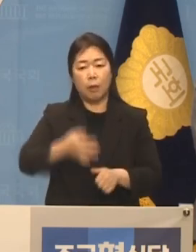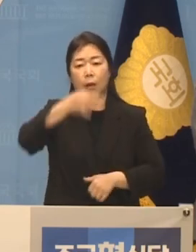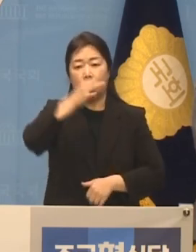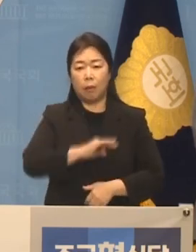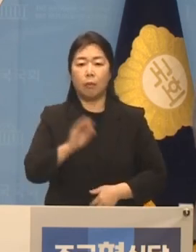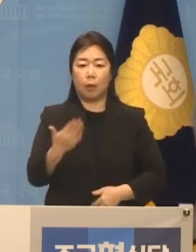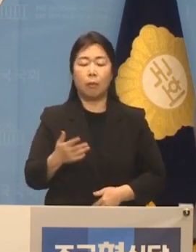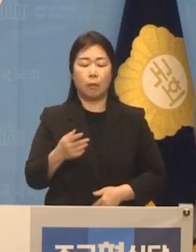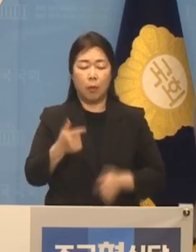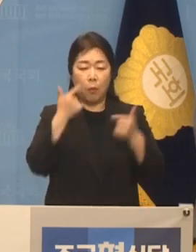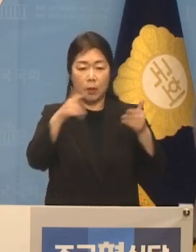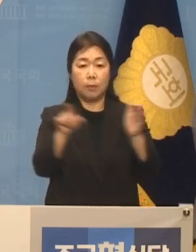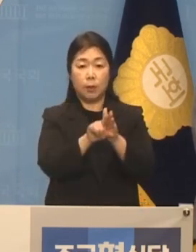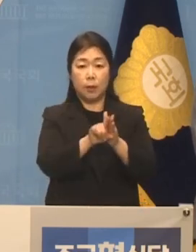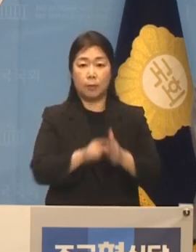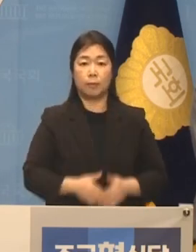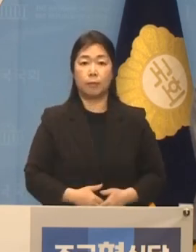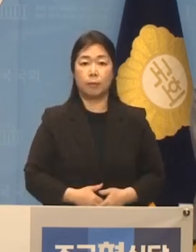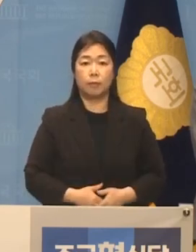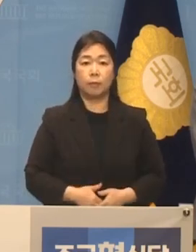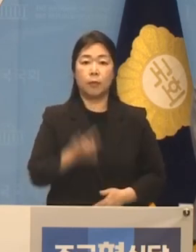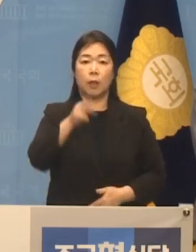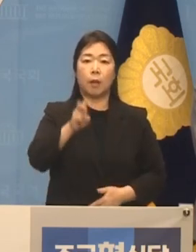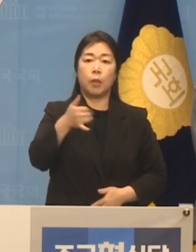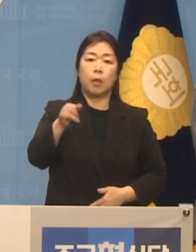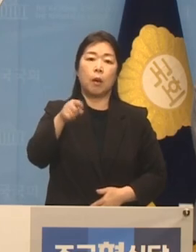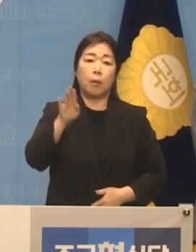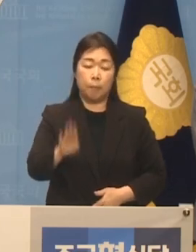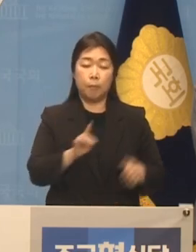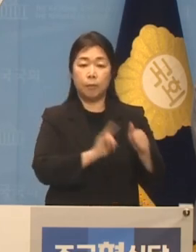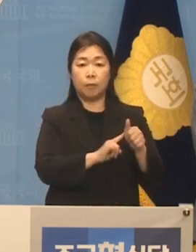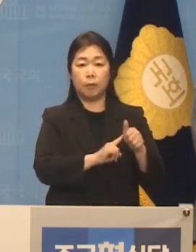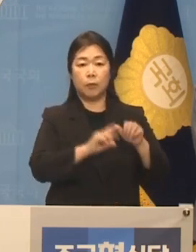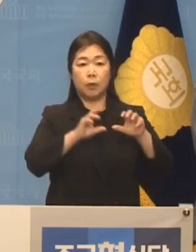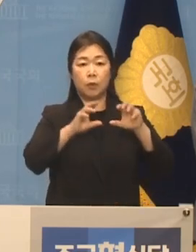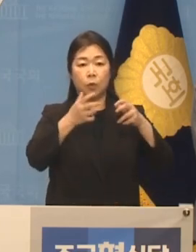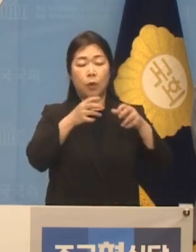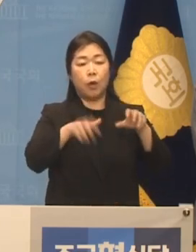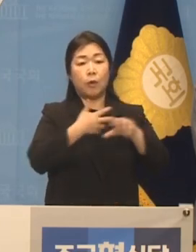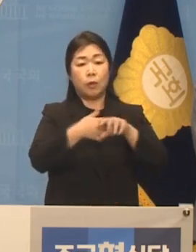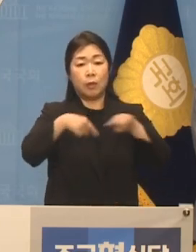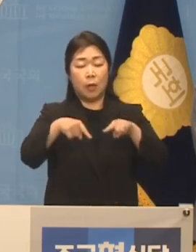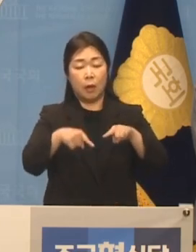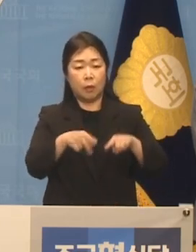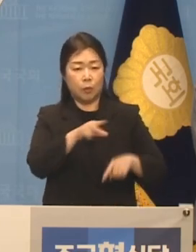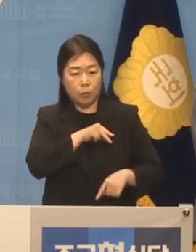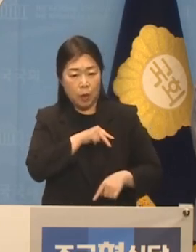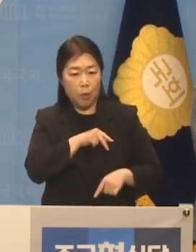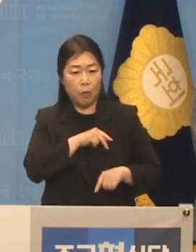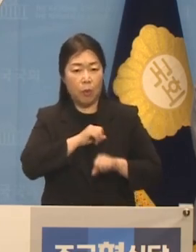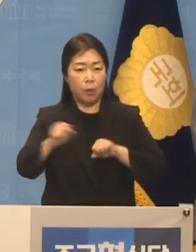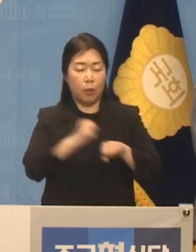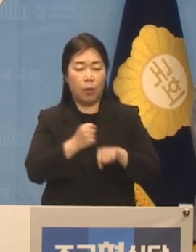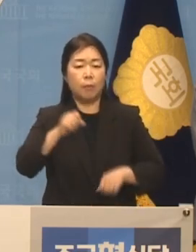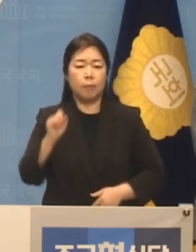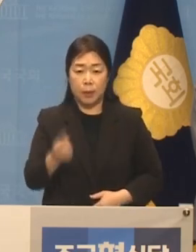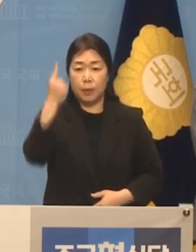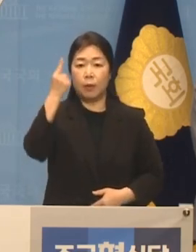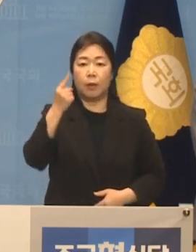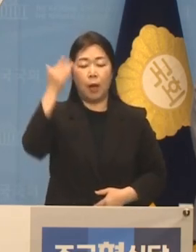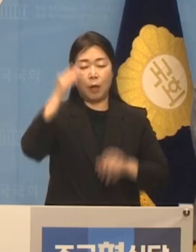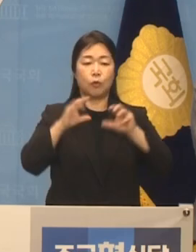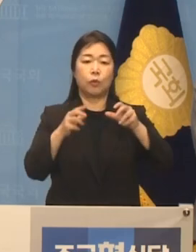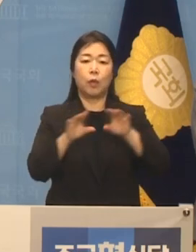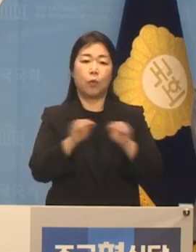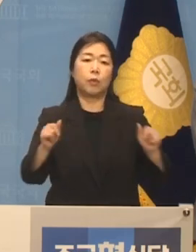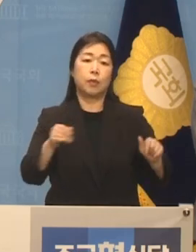않습니다. 남기업, 그가 조국 혁신당 소속의 국회의원으로 활동하는 순간부터 우리나라의 토지